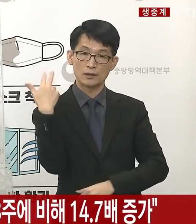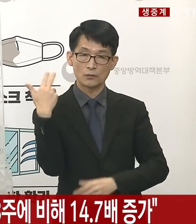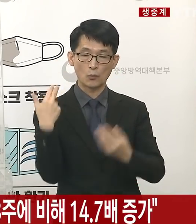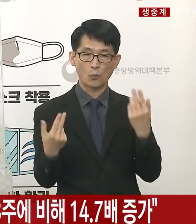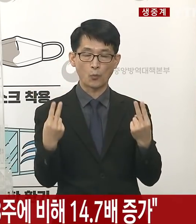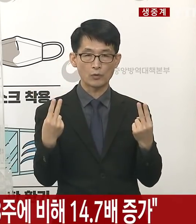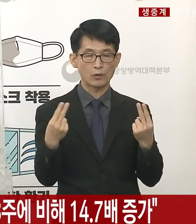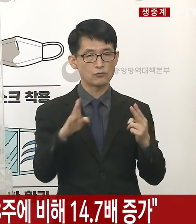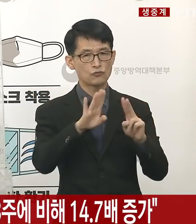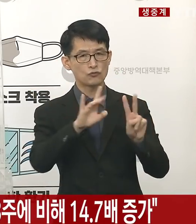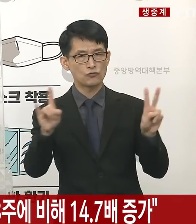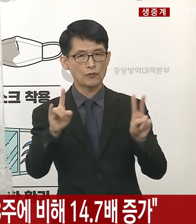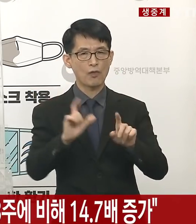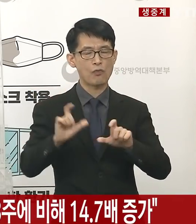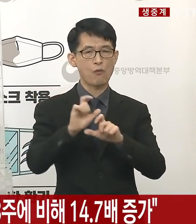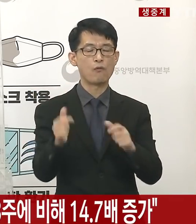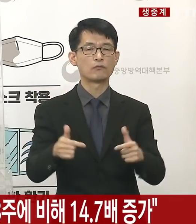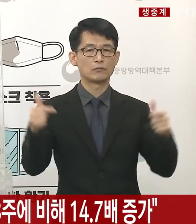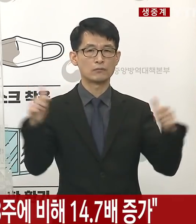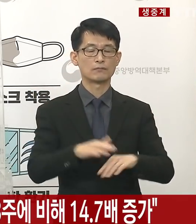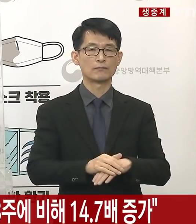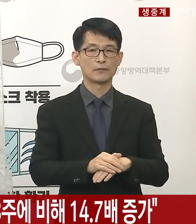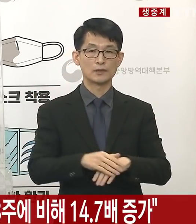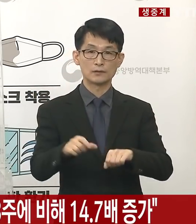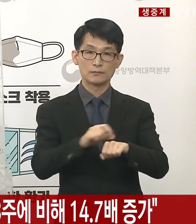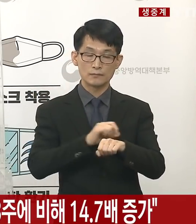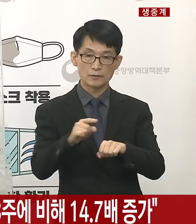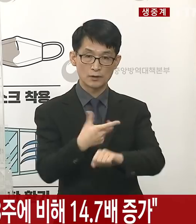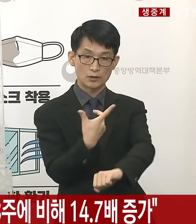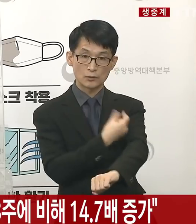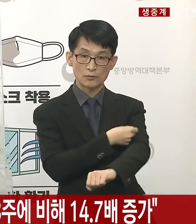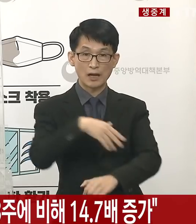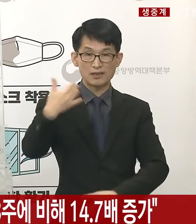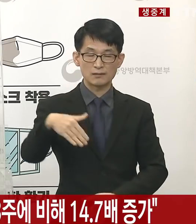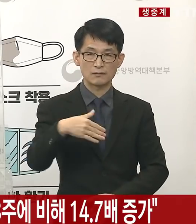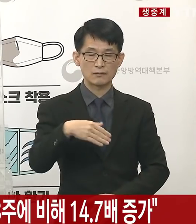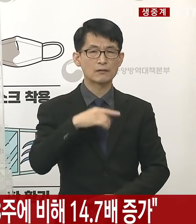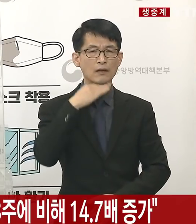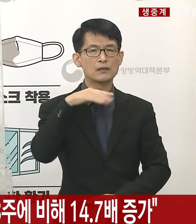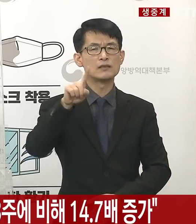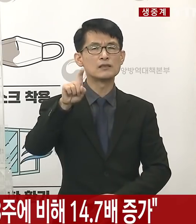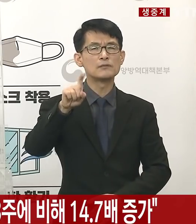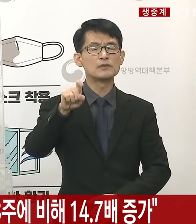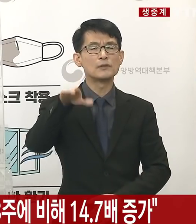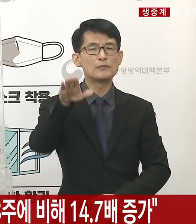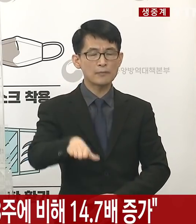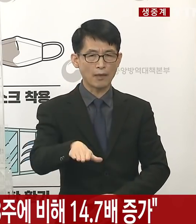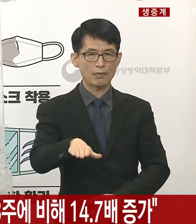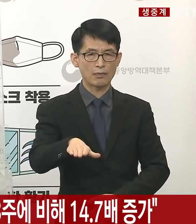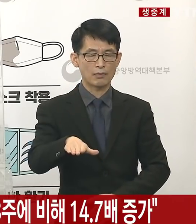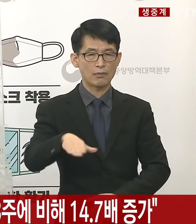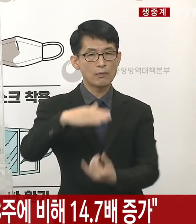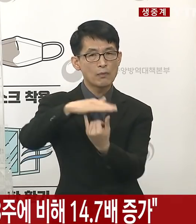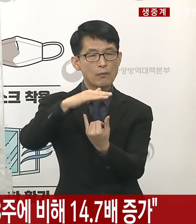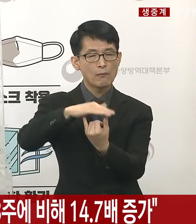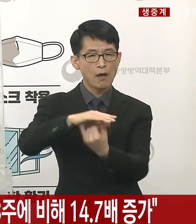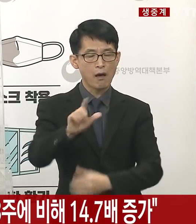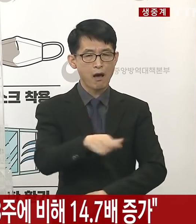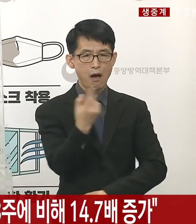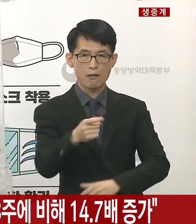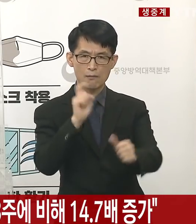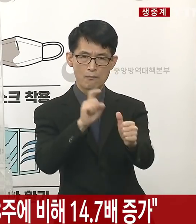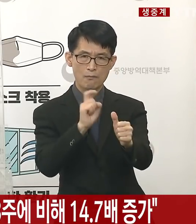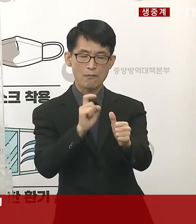대비 2배 정도가 증가하였고 특히 접종 대상자가 아닌 11세 이하에서의 하루 평균